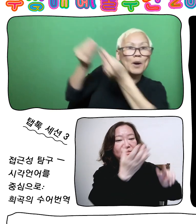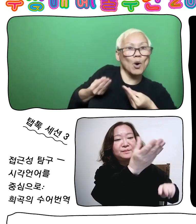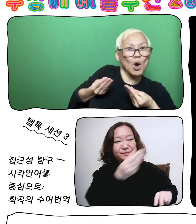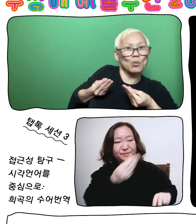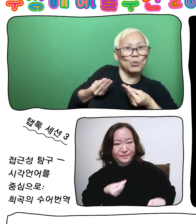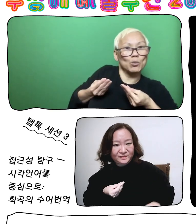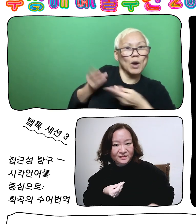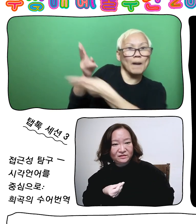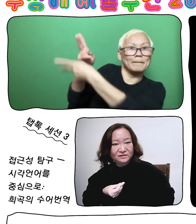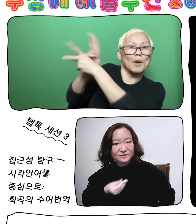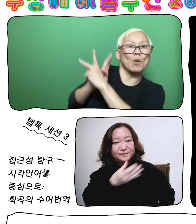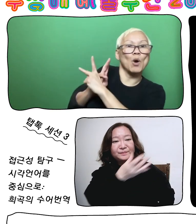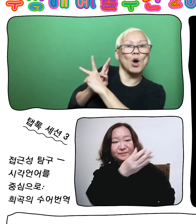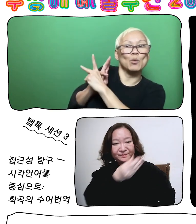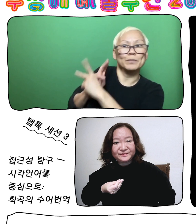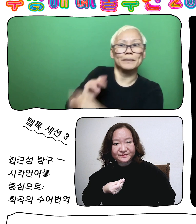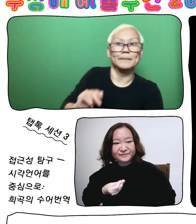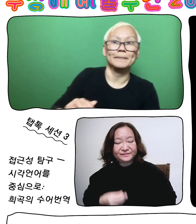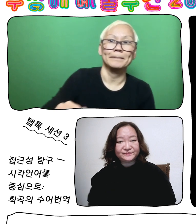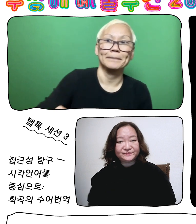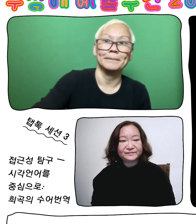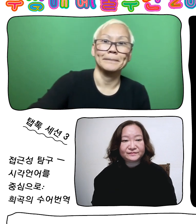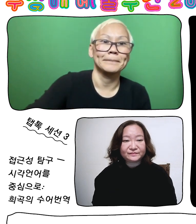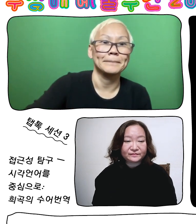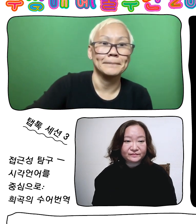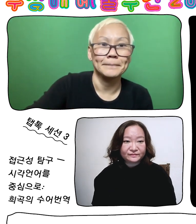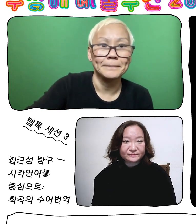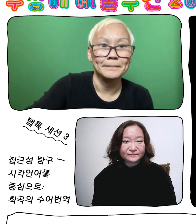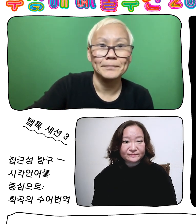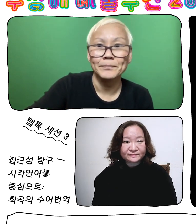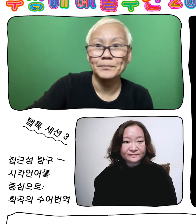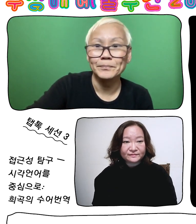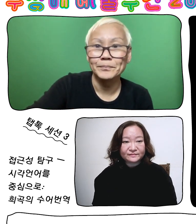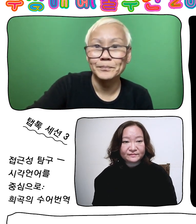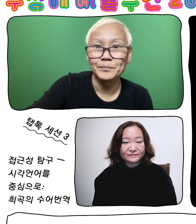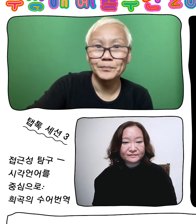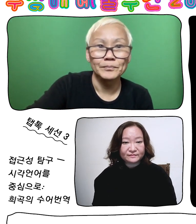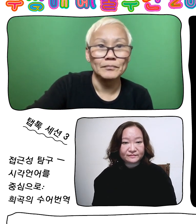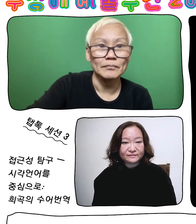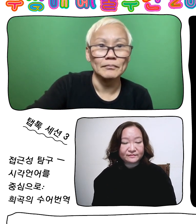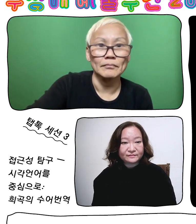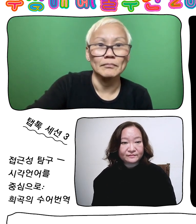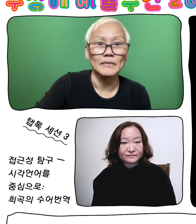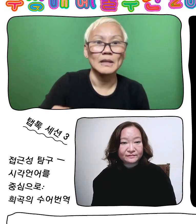이런 경우엔 다른 수어를 차용해 사용하기도 합니다.